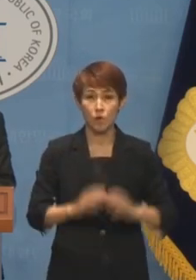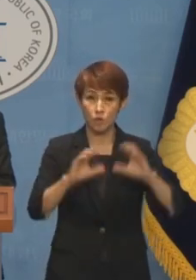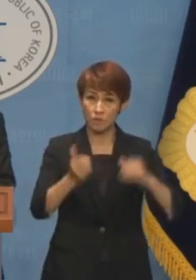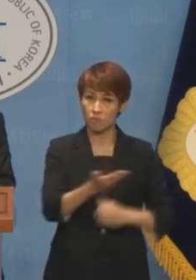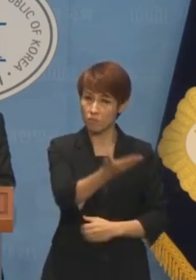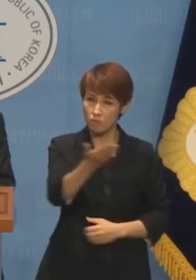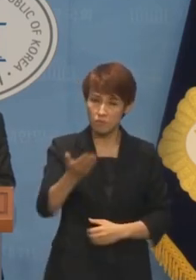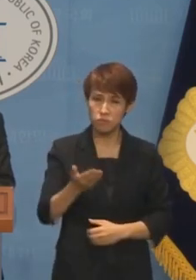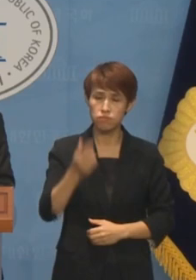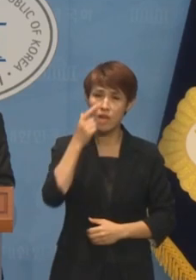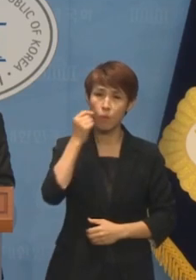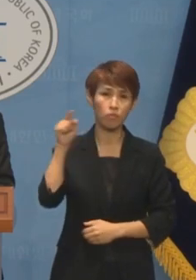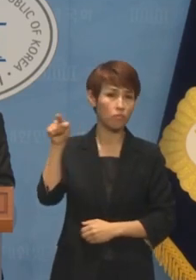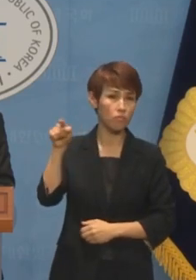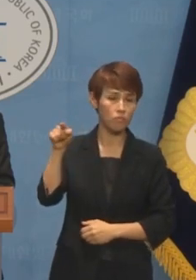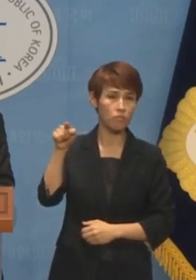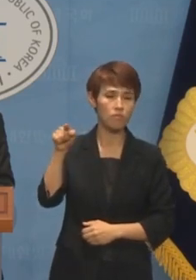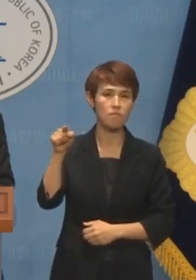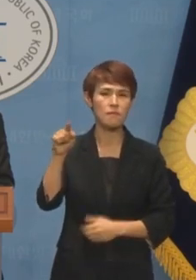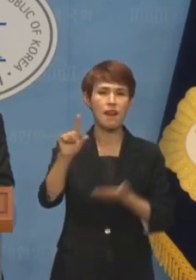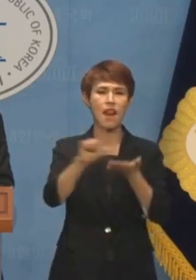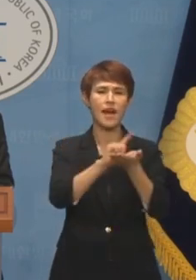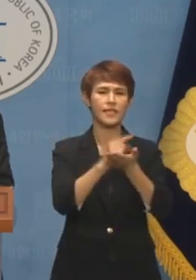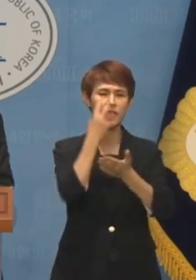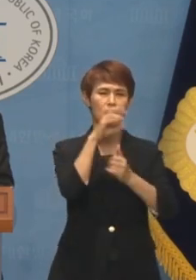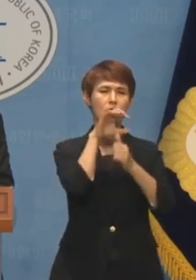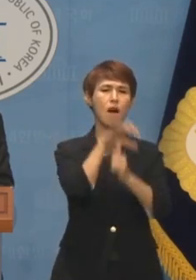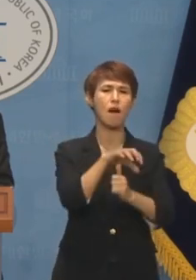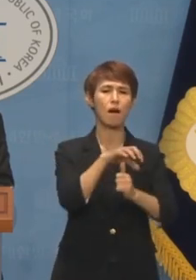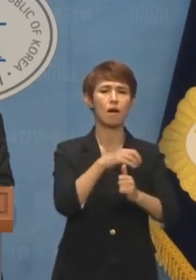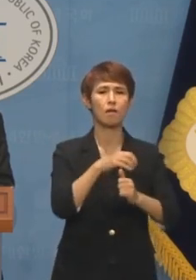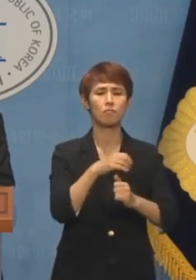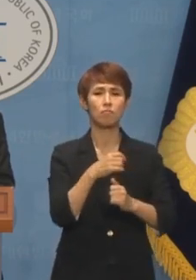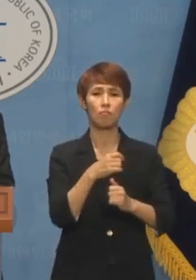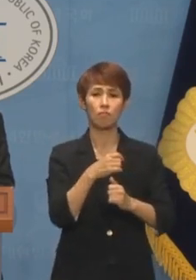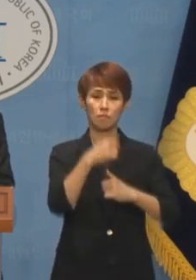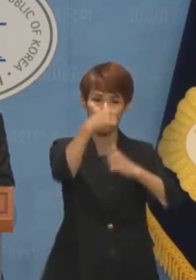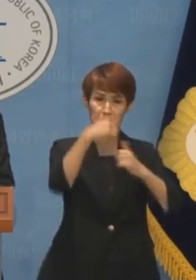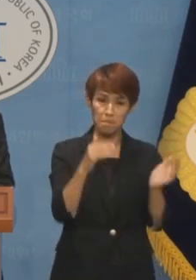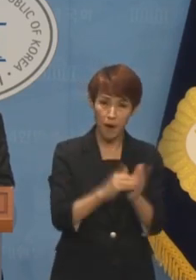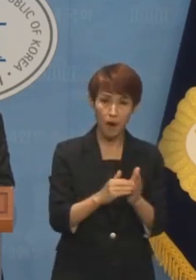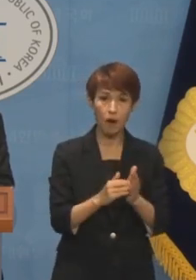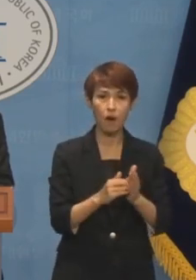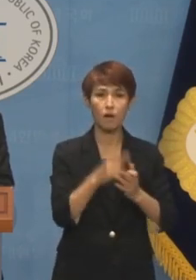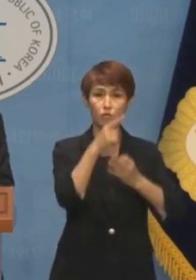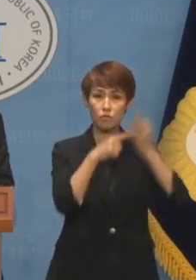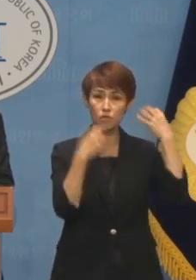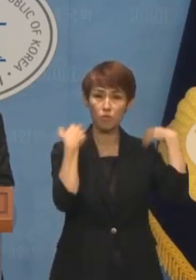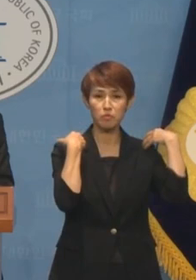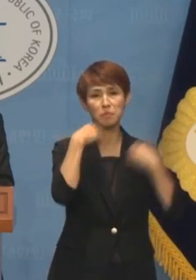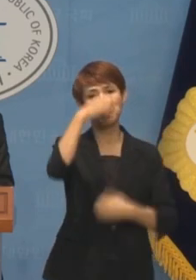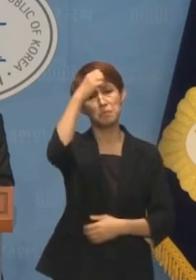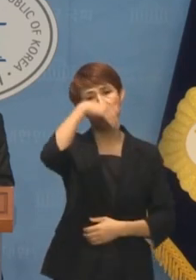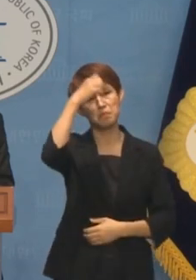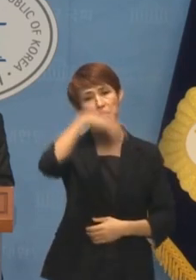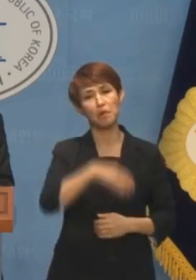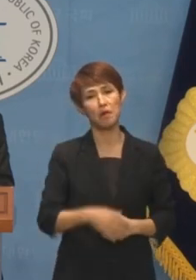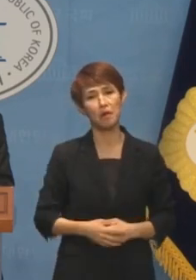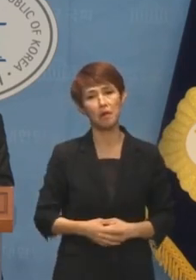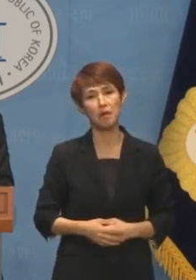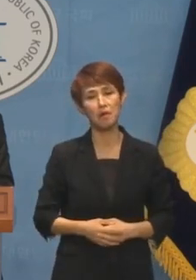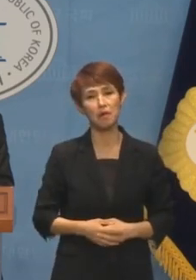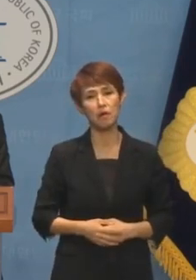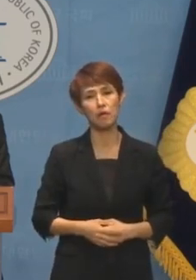국민께서는 일본 정부로부터 라인을 지켜라 라고 명령하고 계신데 윤석열 정부는 강 건너 불구경하듯